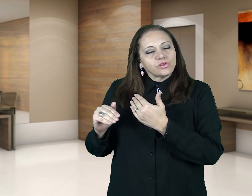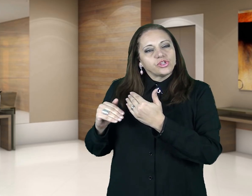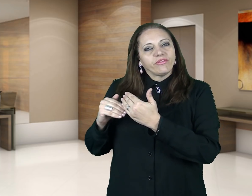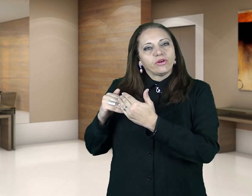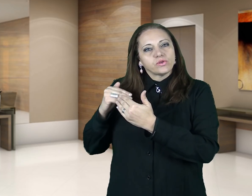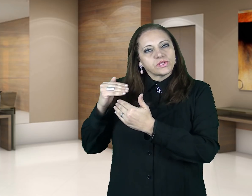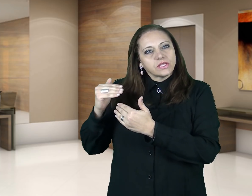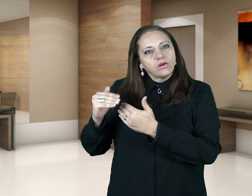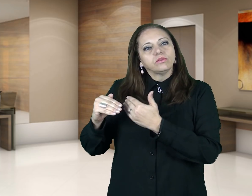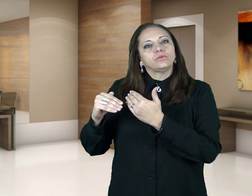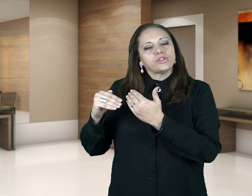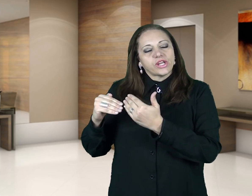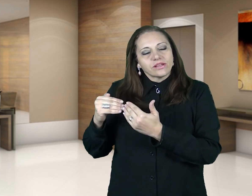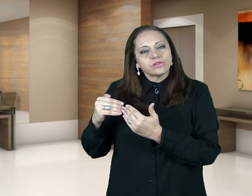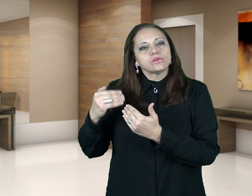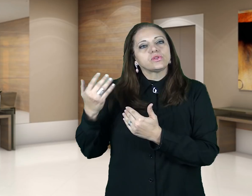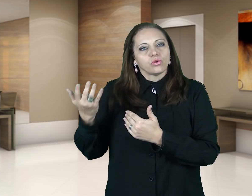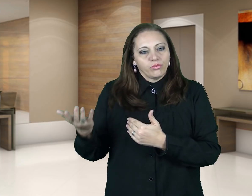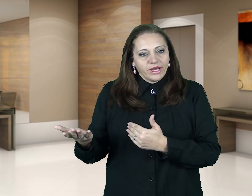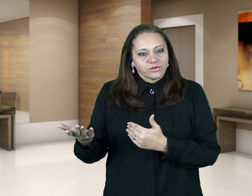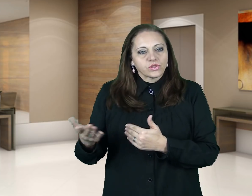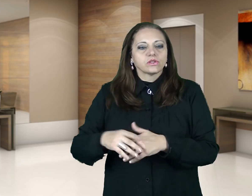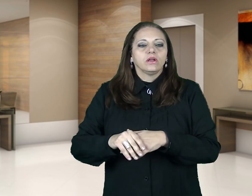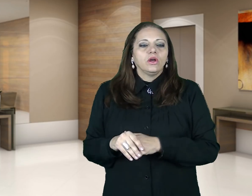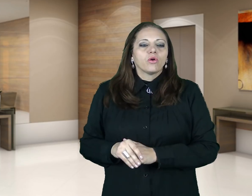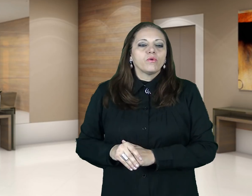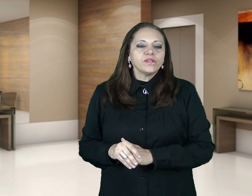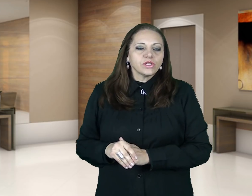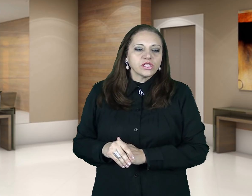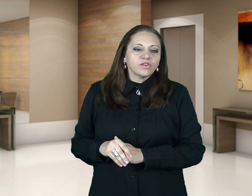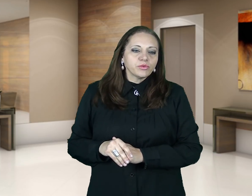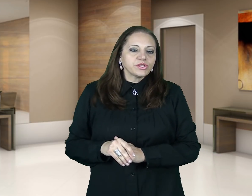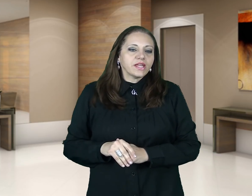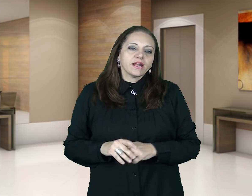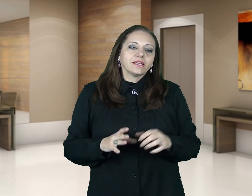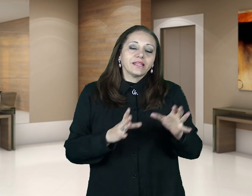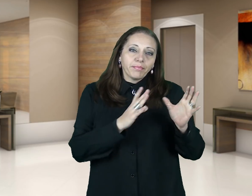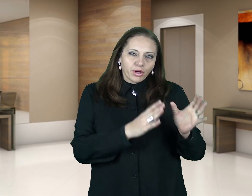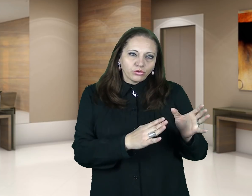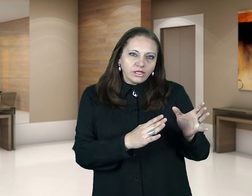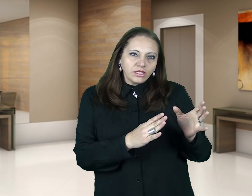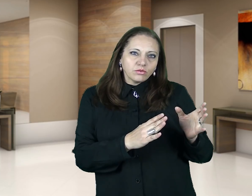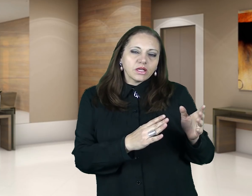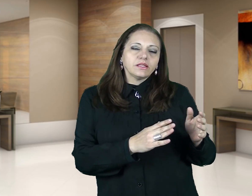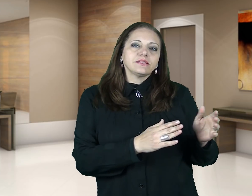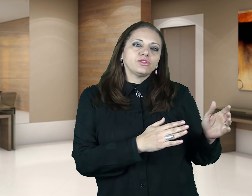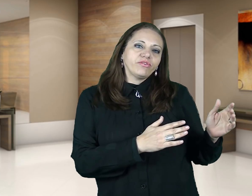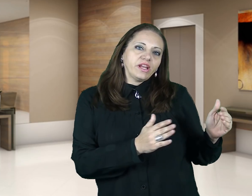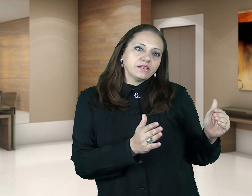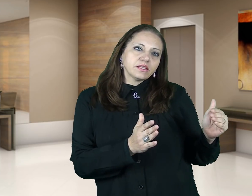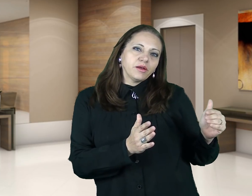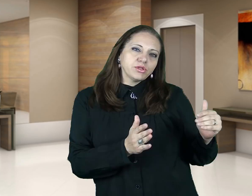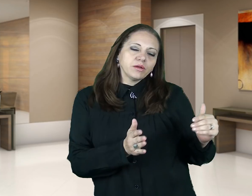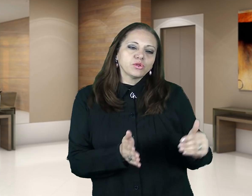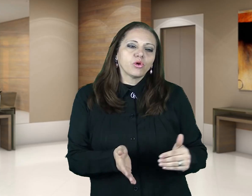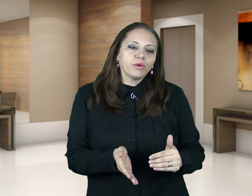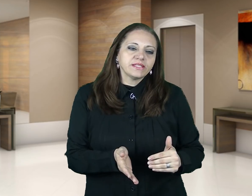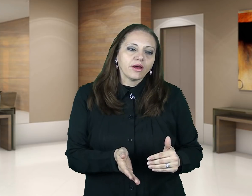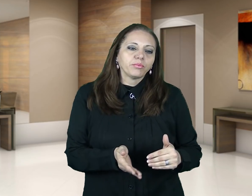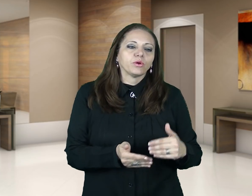de evolução dos gestos humanos. Com isso, nós vamos ter que da protolíngua, nesses diferentes ramos, temos como exemplo